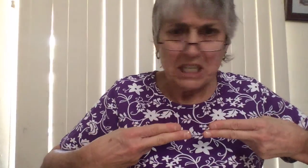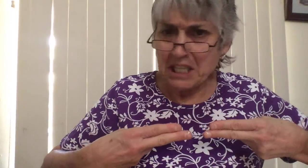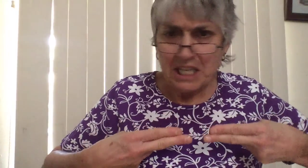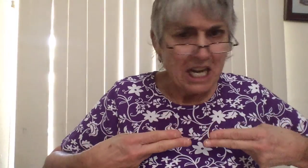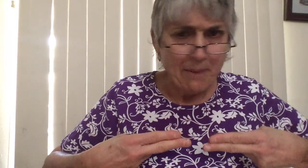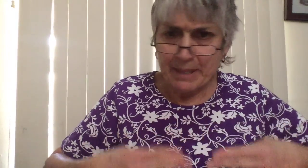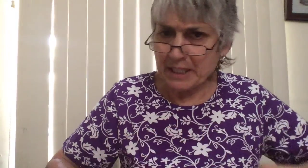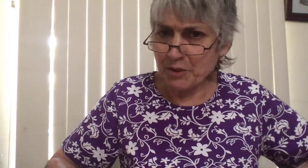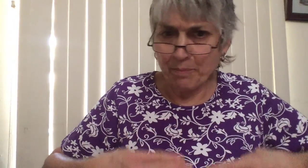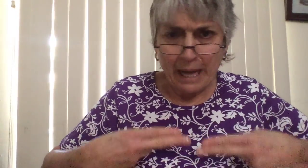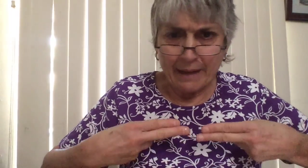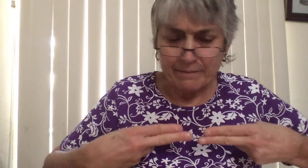Il n'habite pas.